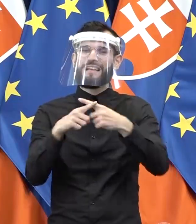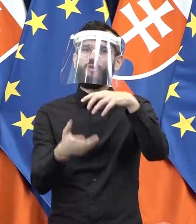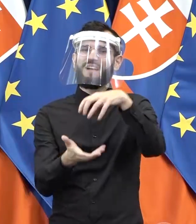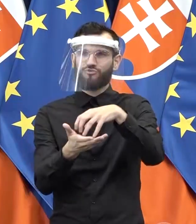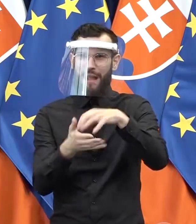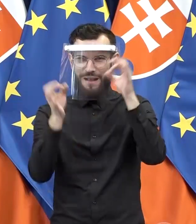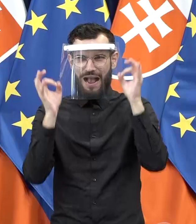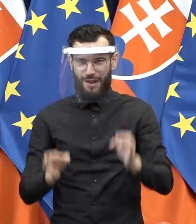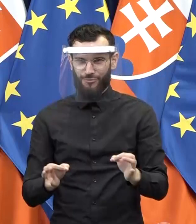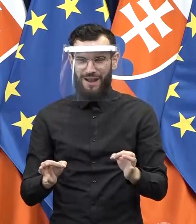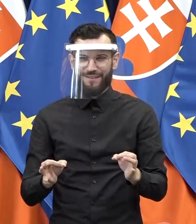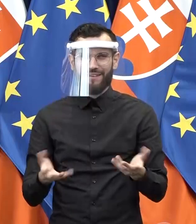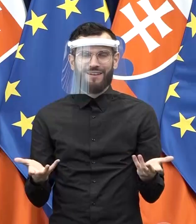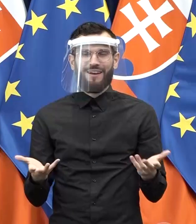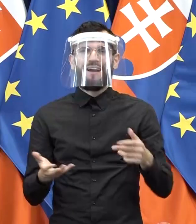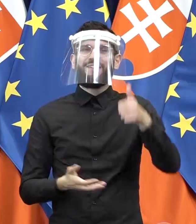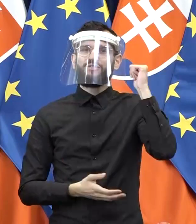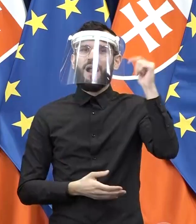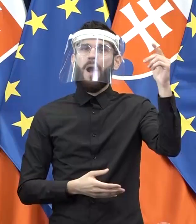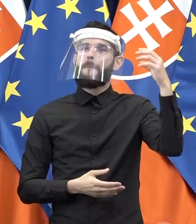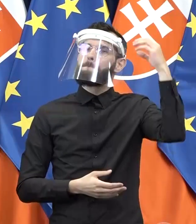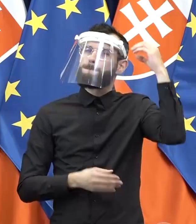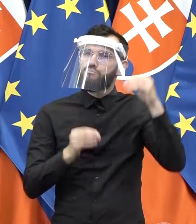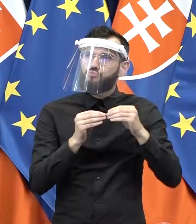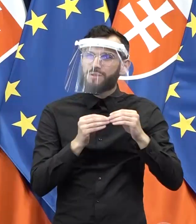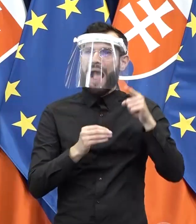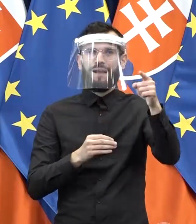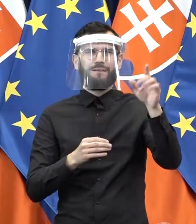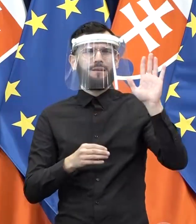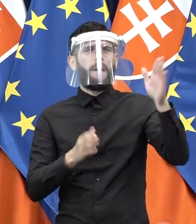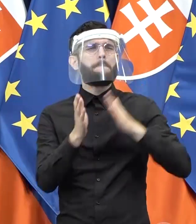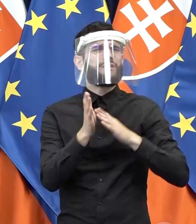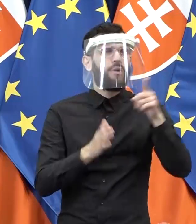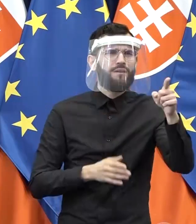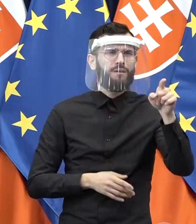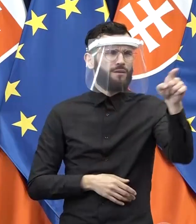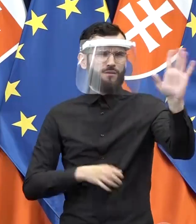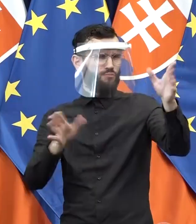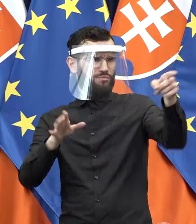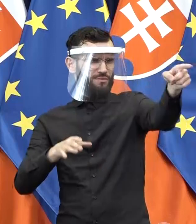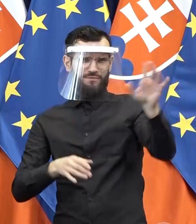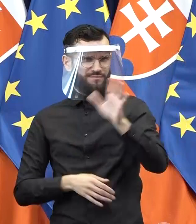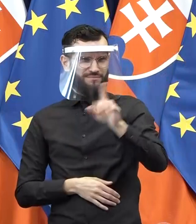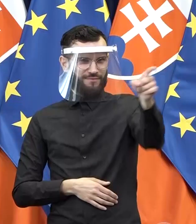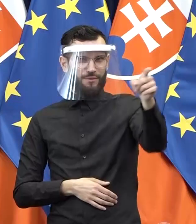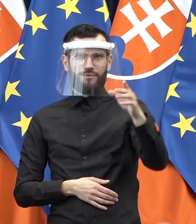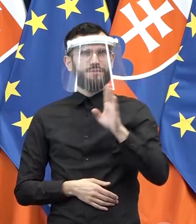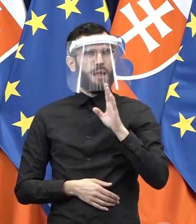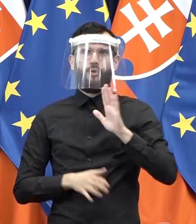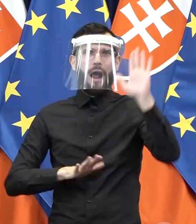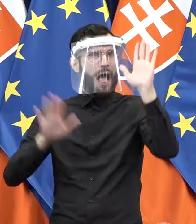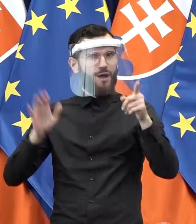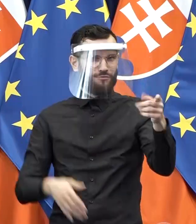tak som tam kolegu Budaj a Janka Mičovského oslovedl, že počkať, počkať, vy ste vlastne v konflikte záujmov. Vy tu by ste nemali